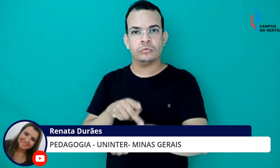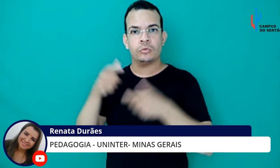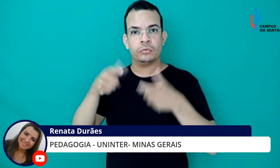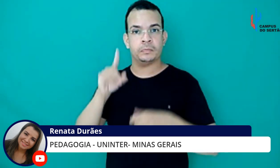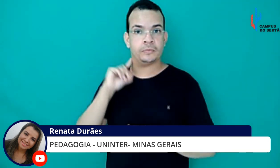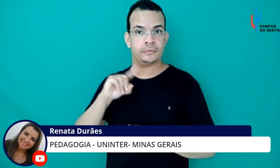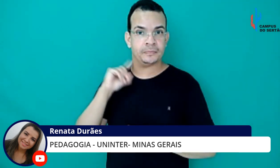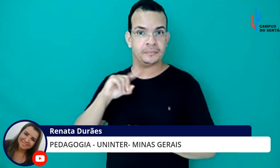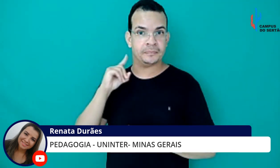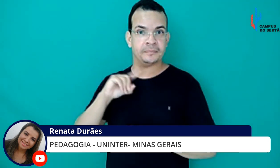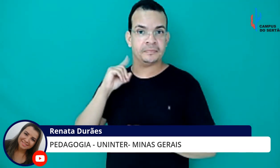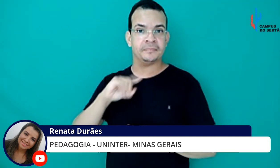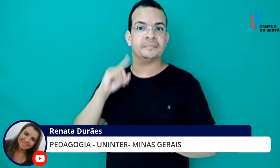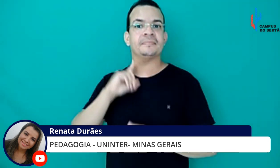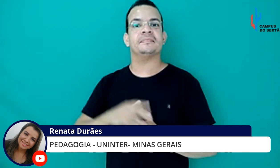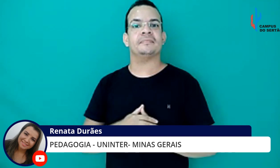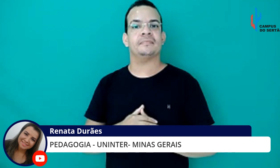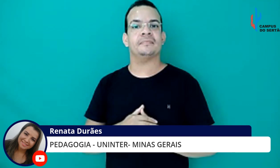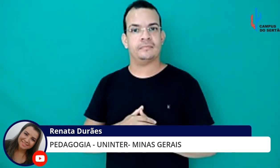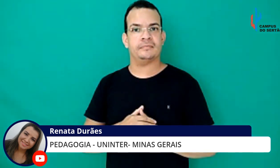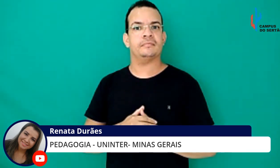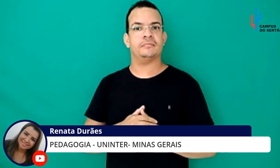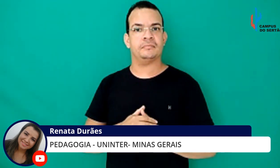Então, Pedagogia de Minas Gerais.